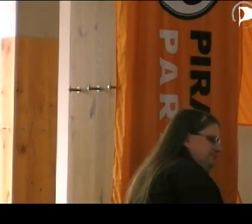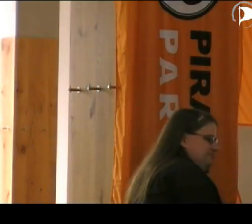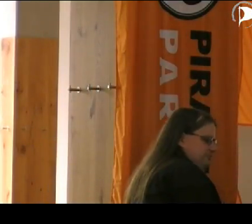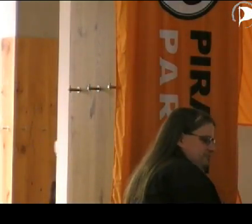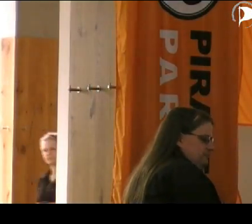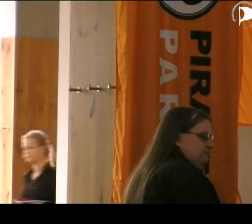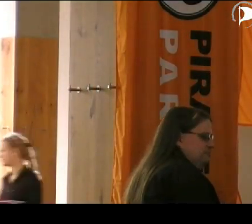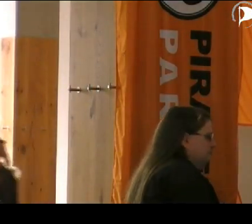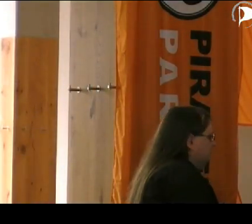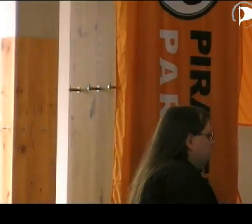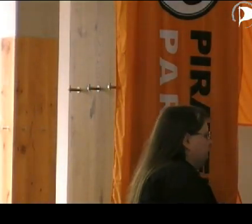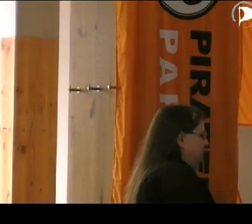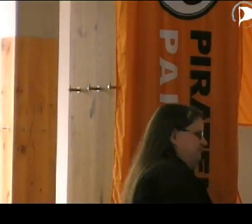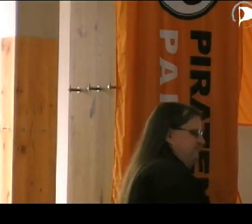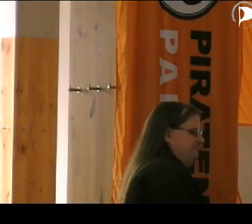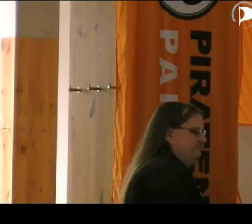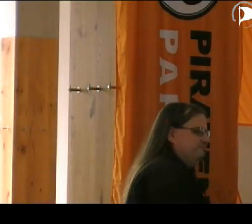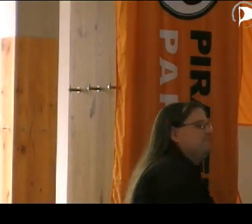dass der patient gut